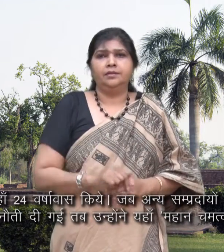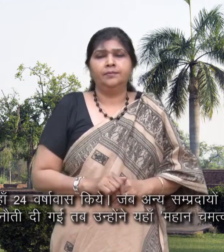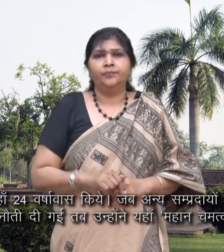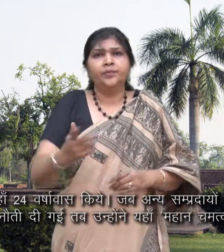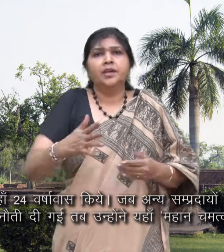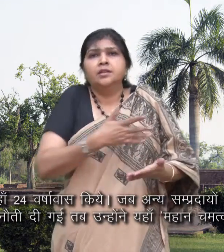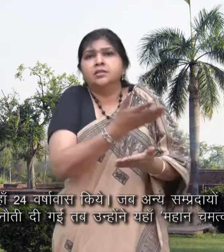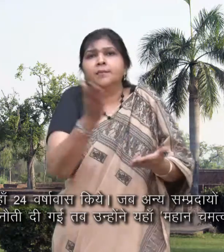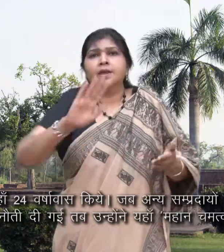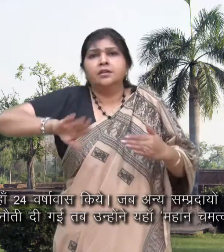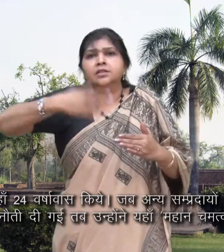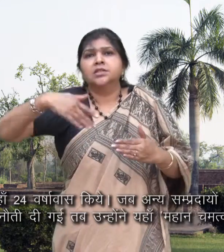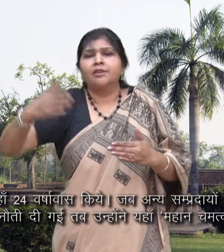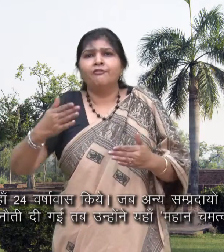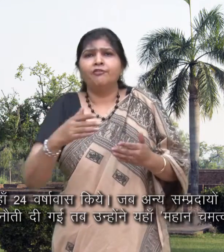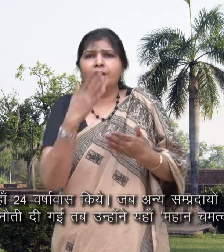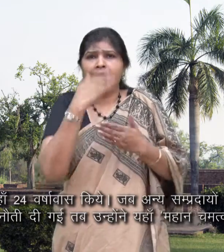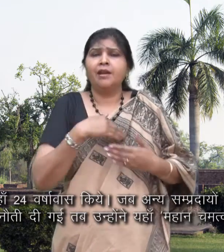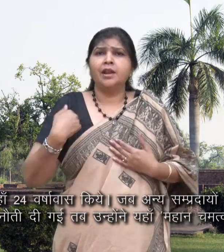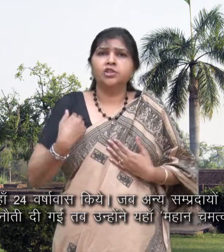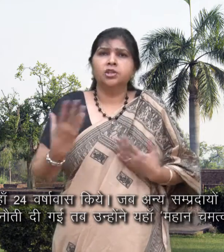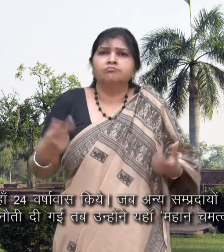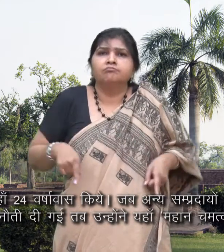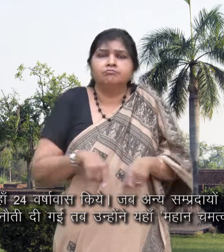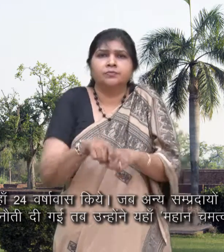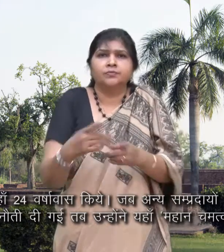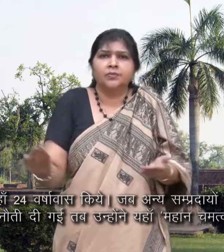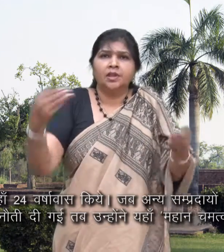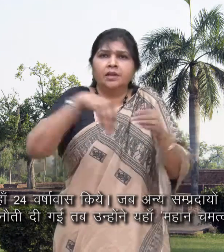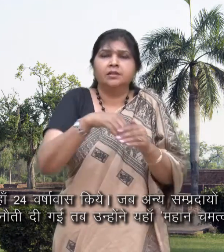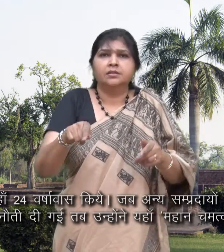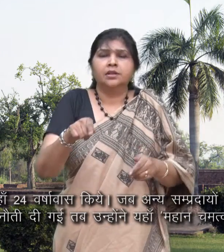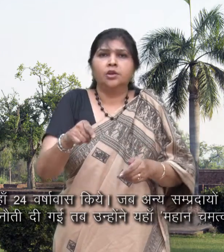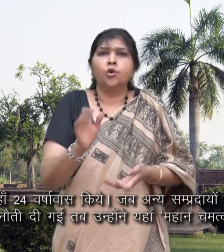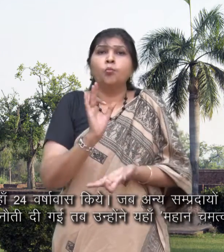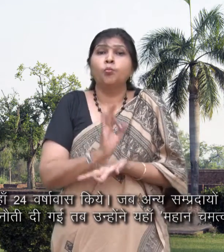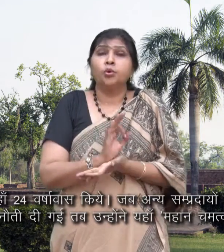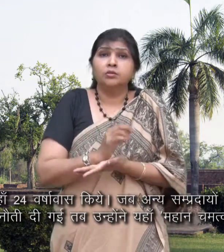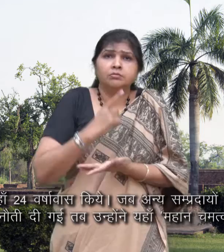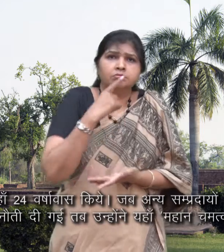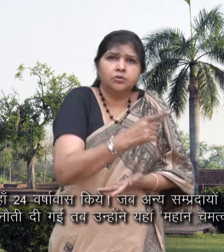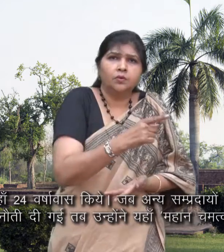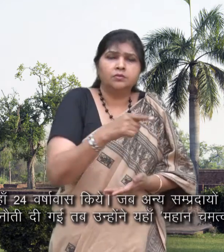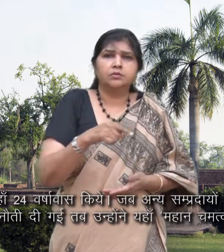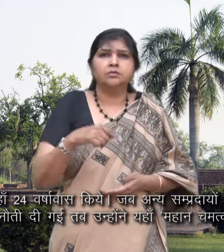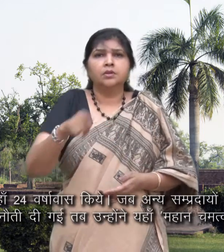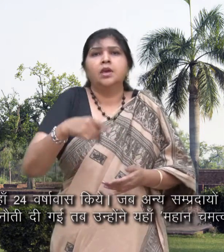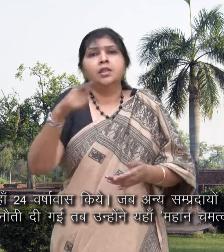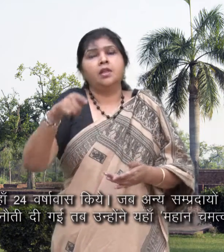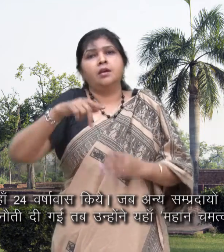जब अन्य संप्रदायों के अनुयायियों द्वारा बुद्ध को चुनौती दी गई, तब उन्होंने